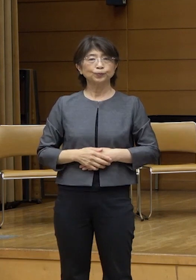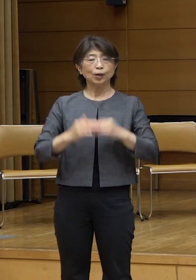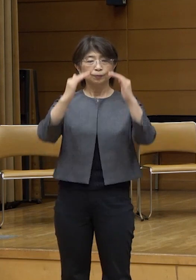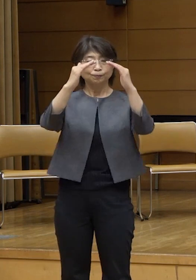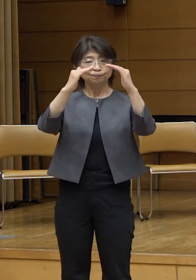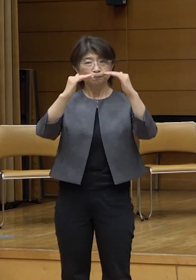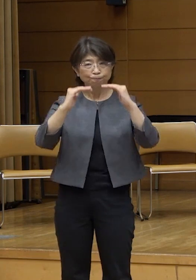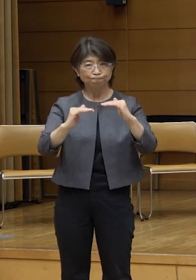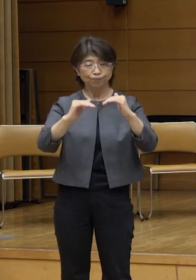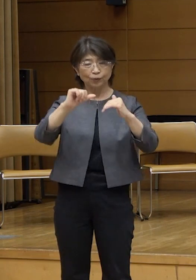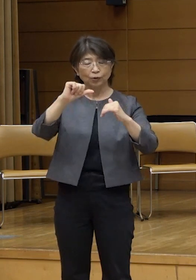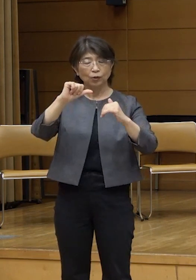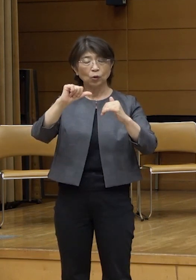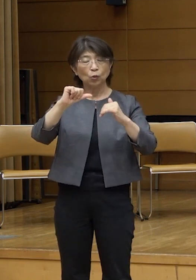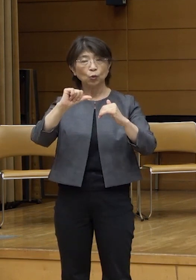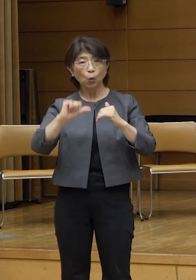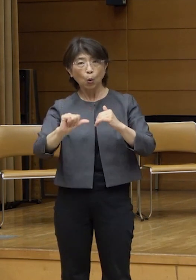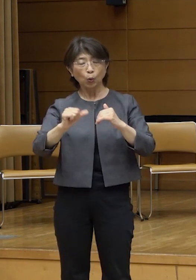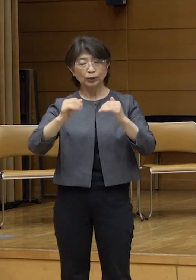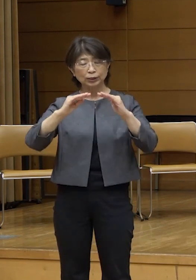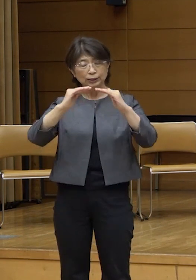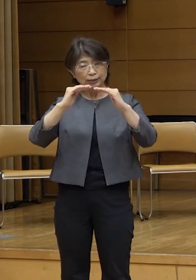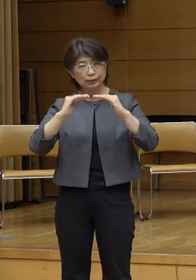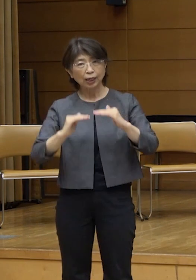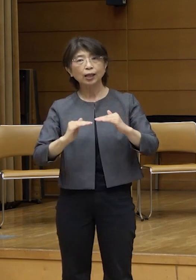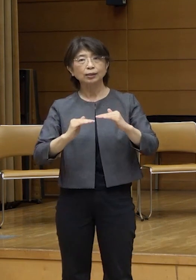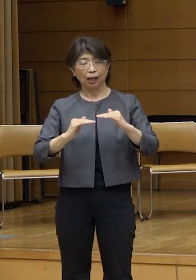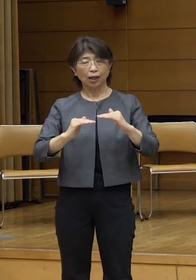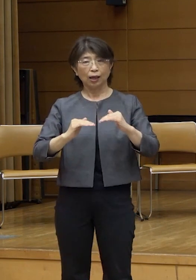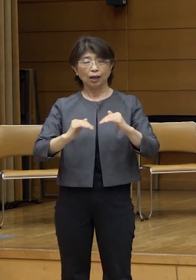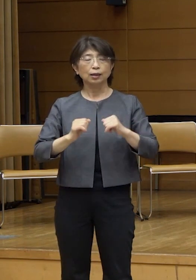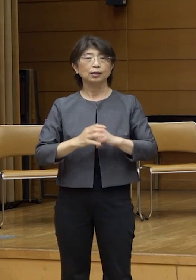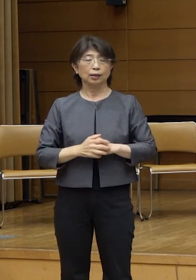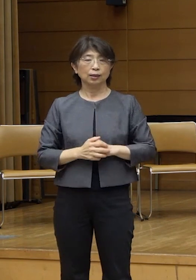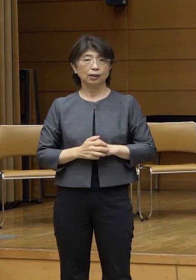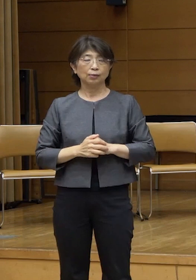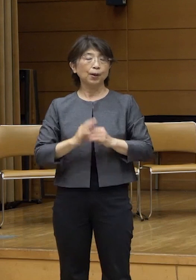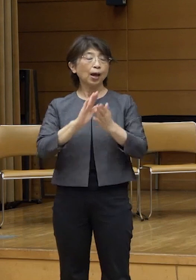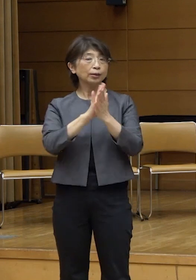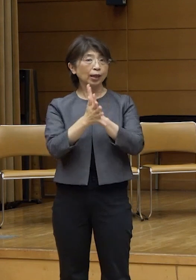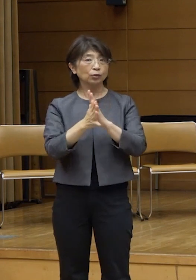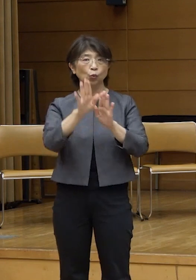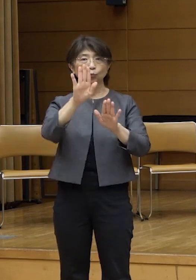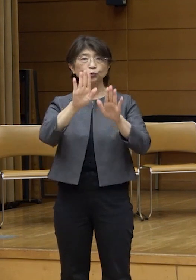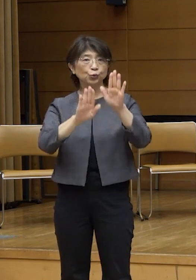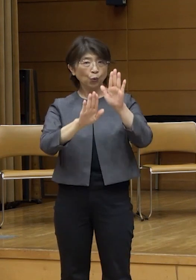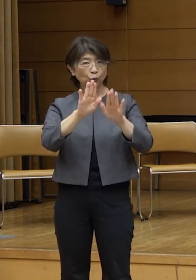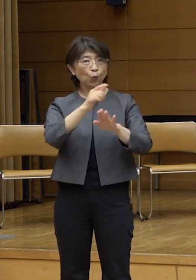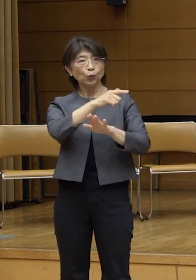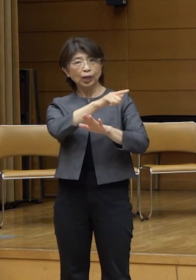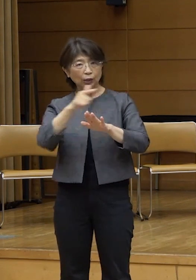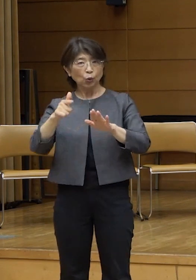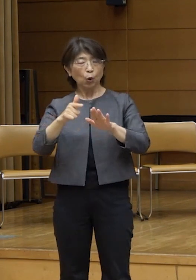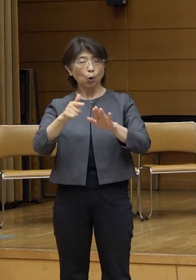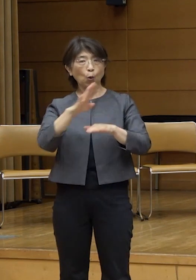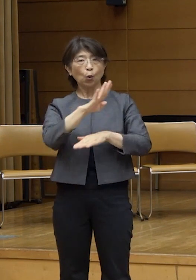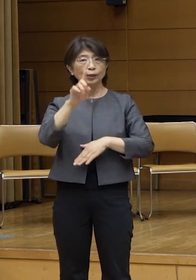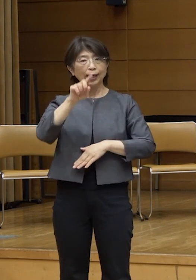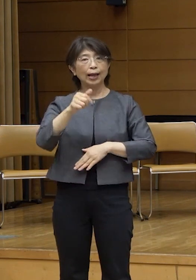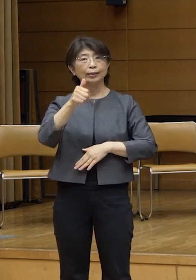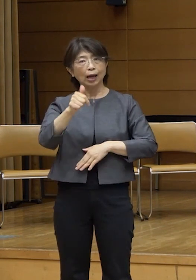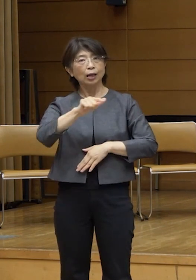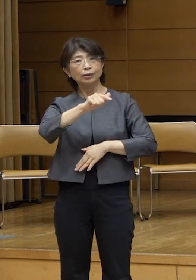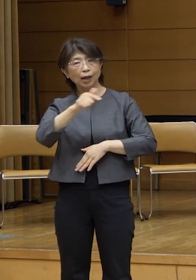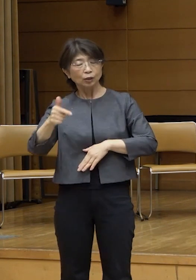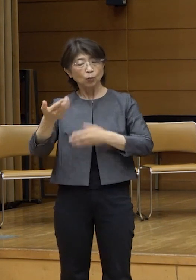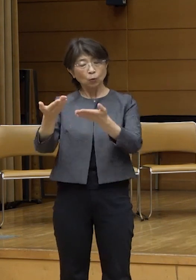相当から5類に、なって以降のですね、県の状況のデータなんかを見せていただいたんですけど、まあ、すで